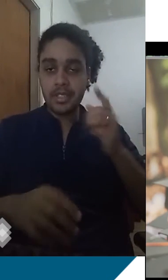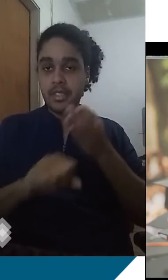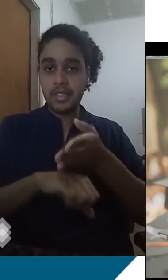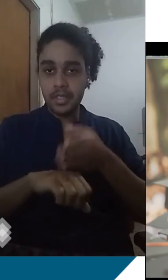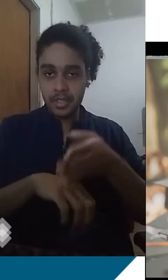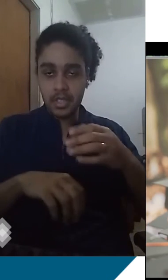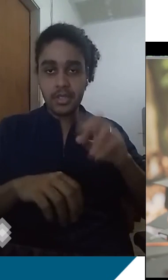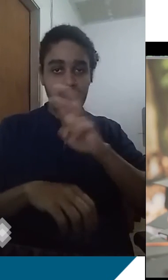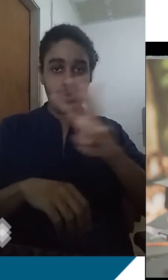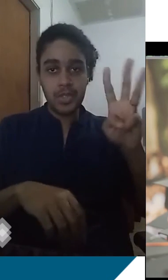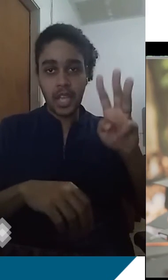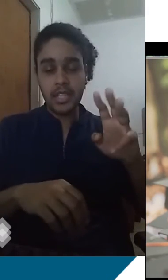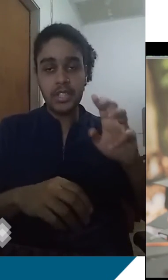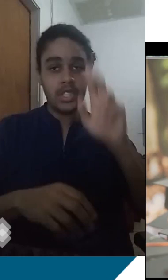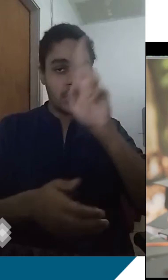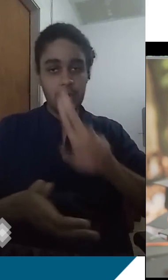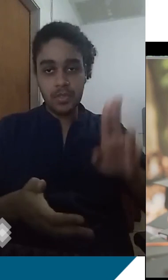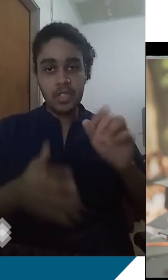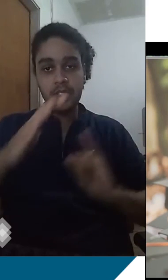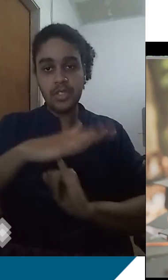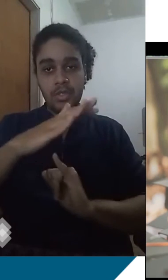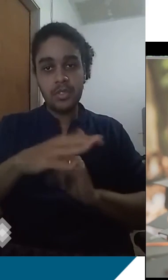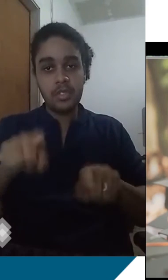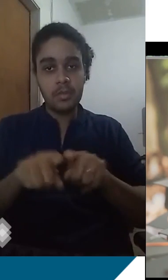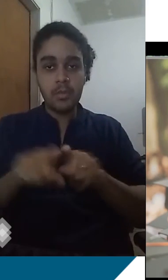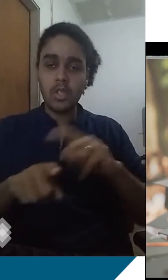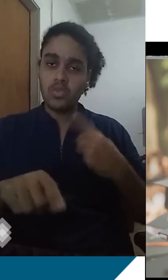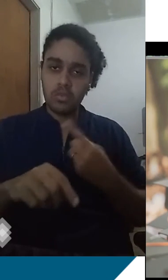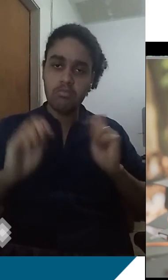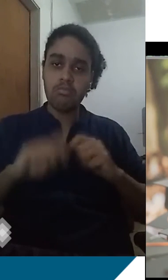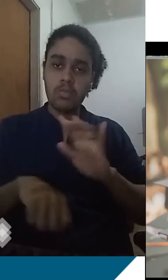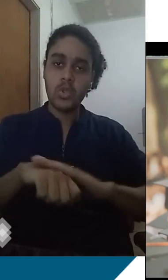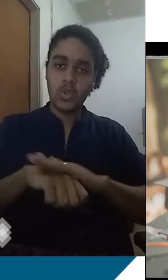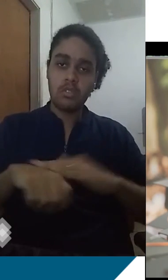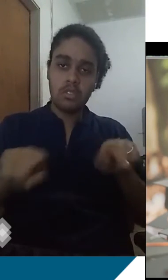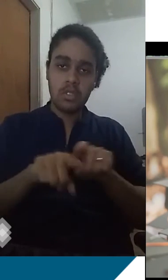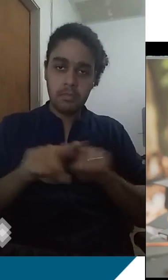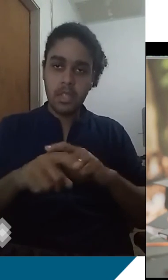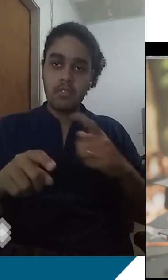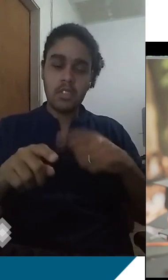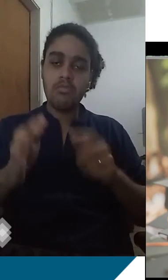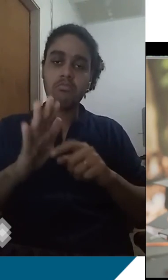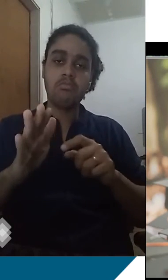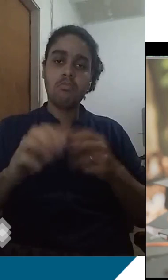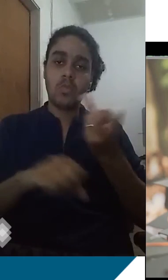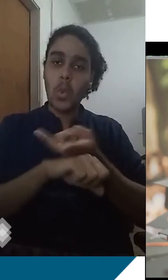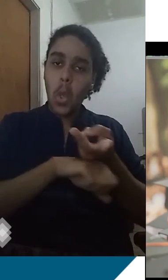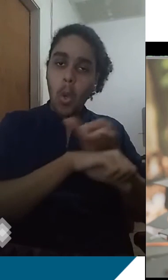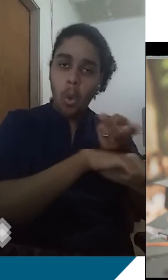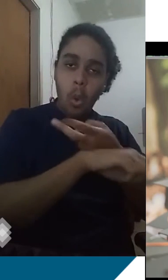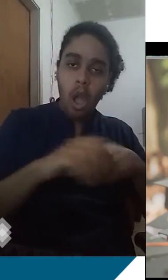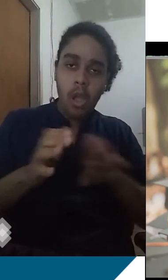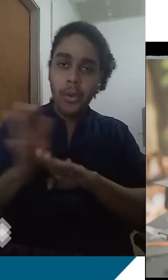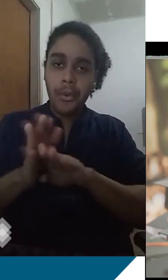das universidades e mais do que isso, né, estamos sempre disponíveis para conversar e ajudar vocês. Procurem os orientadores acadêmicos dos